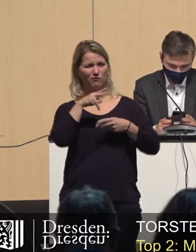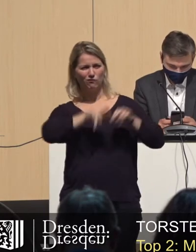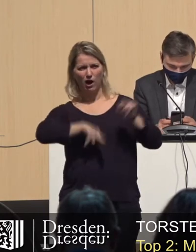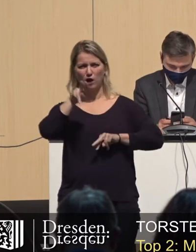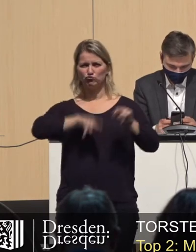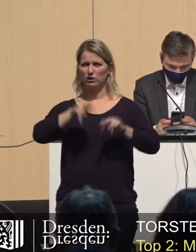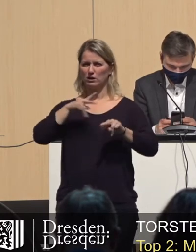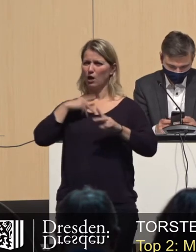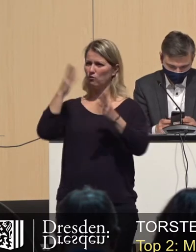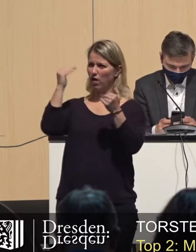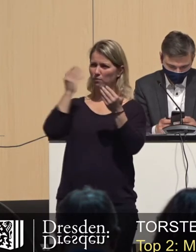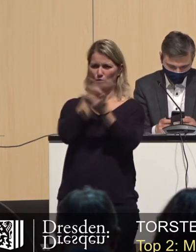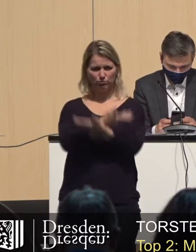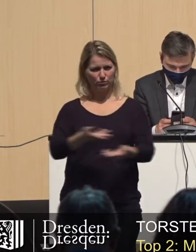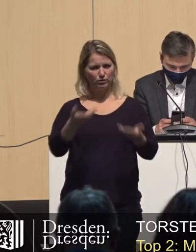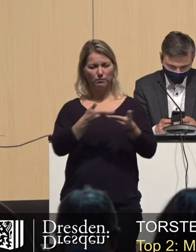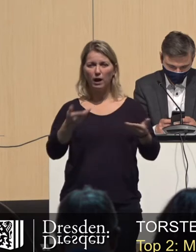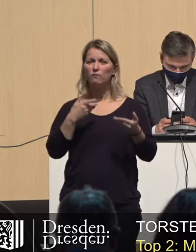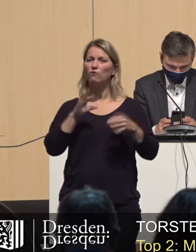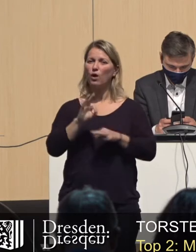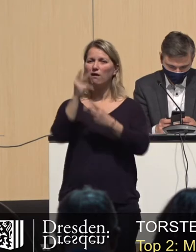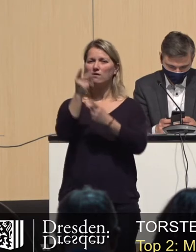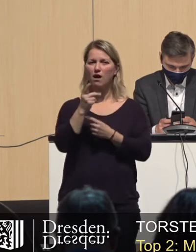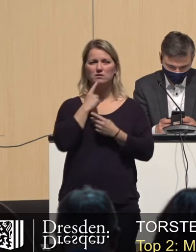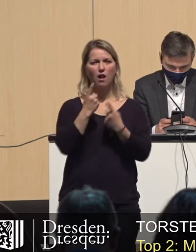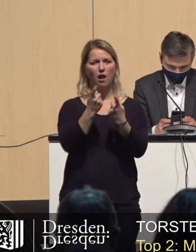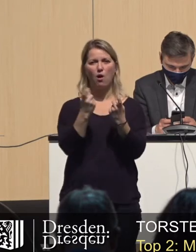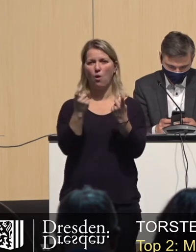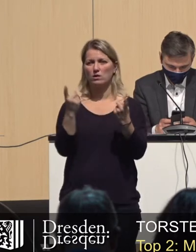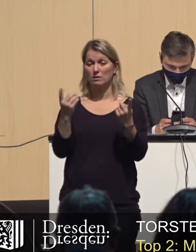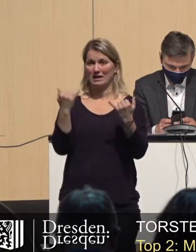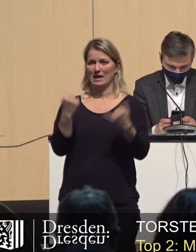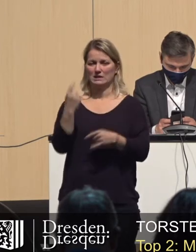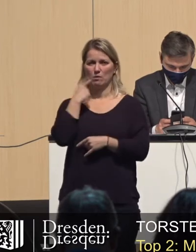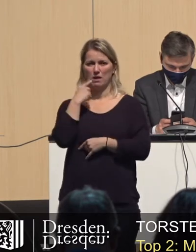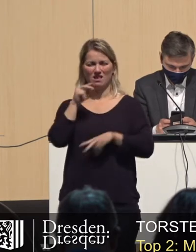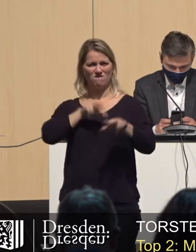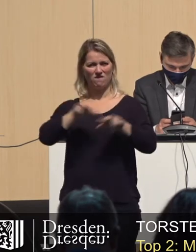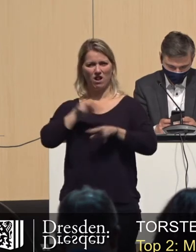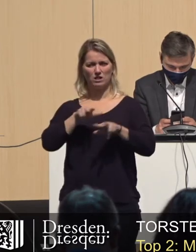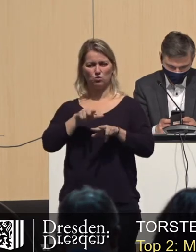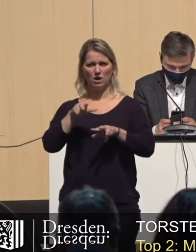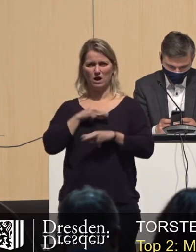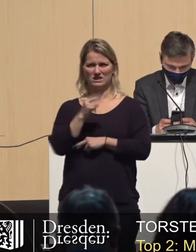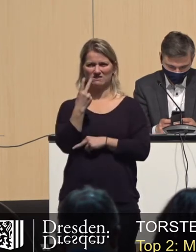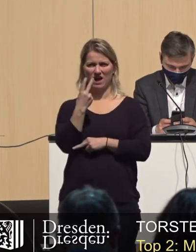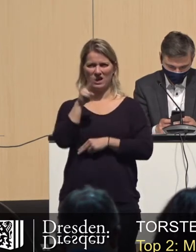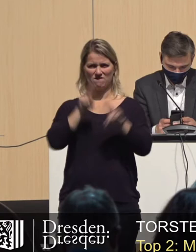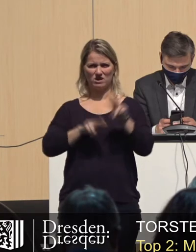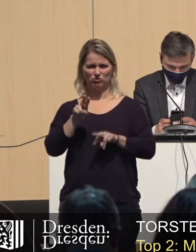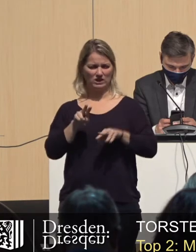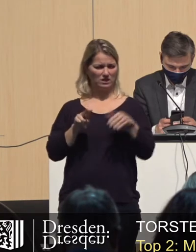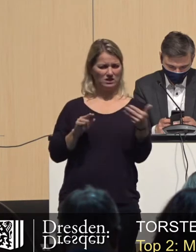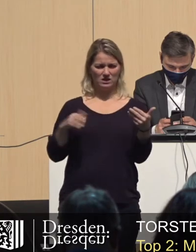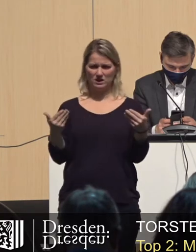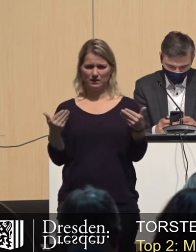auch geworben hat, um Gäste hier in die Stadt zu holen, dass diese Verwaltung aktuell mit zweierlei Maß misst. Wir haben in